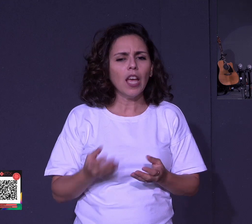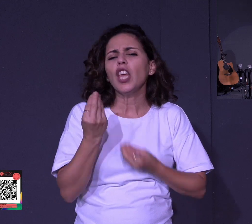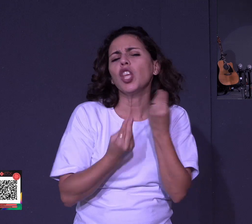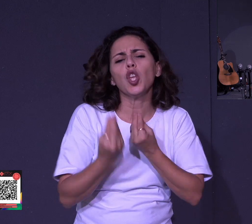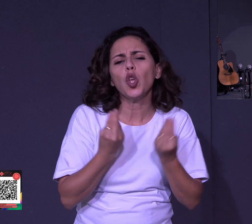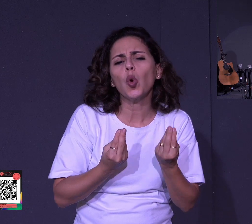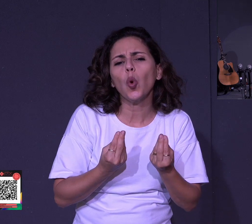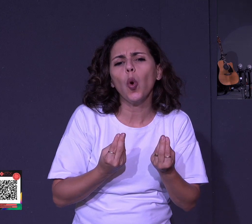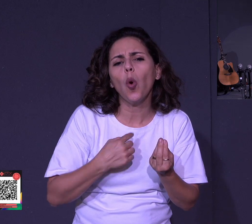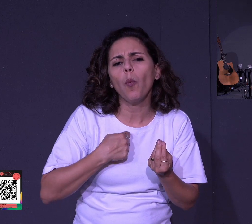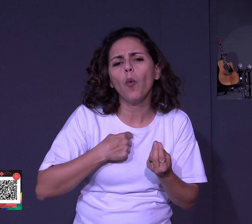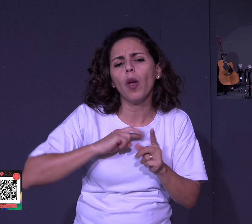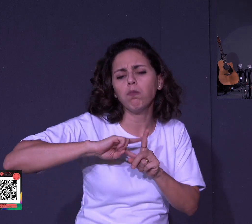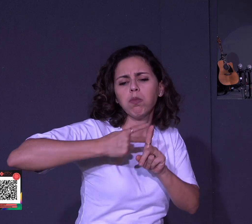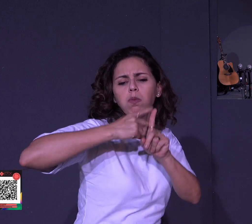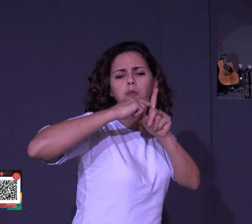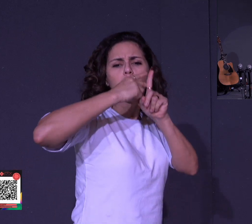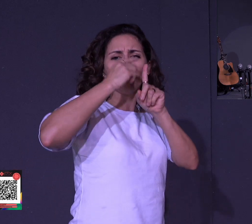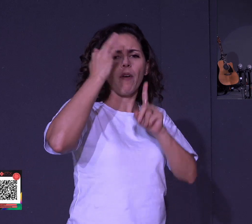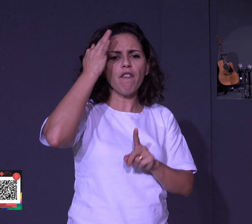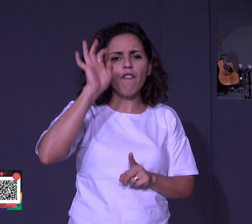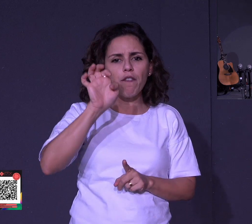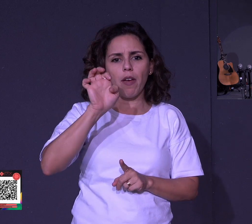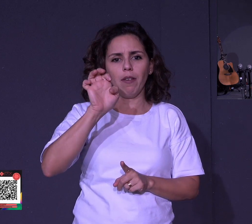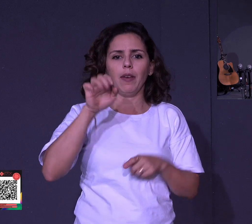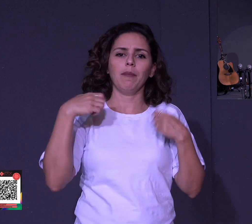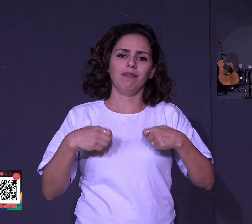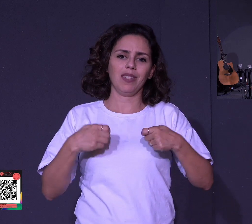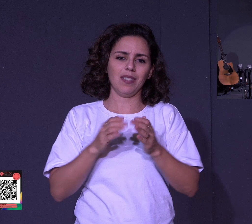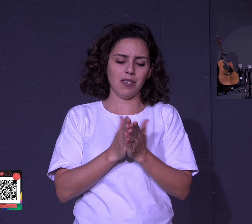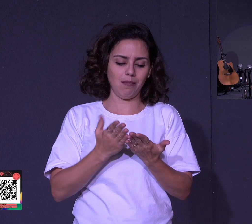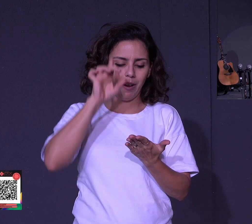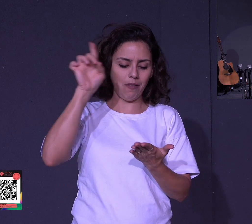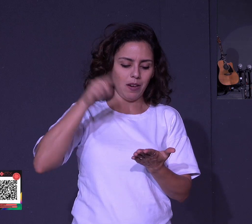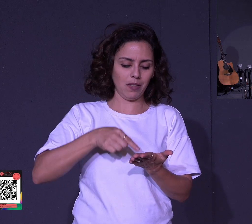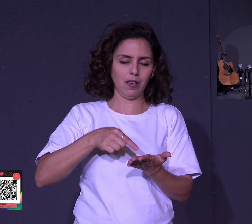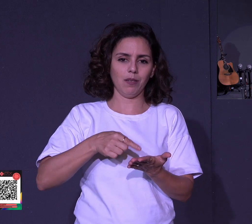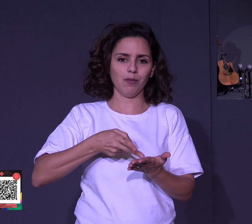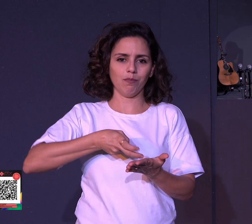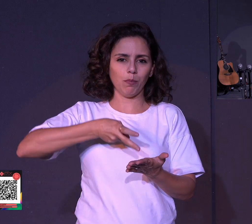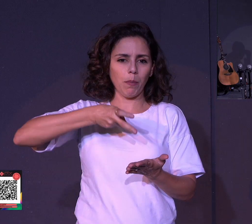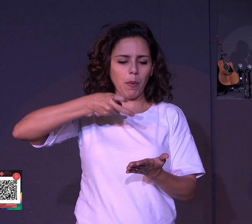Isso tem a ver com o quê? Não só com o ouvido. Isso tem a ver com o quê? Com mente.